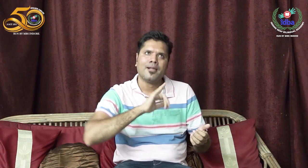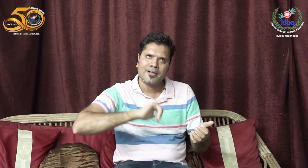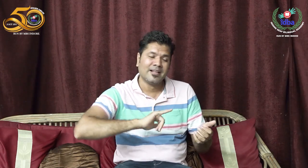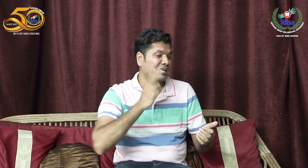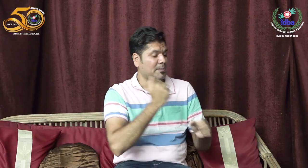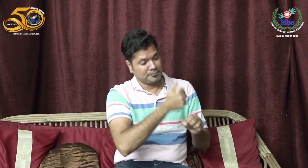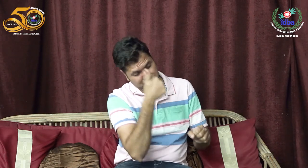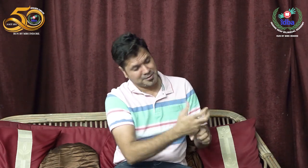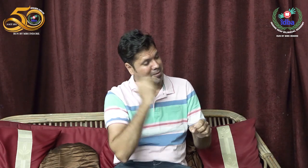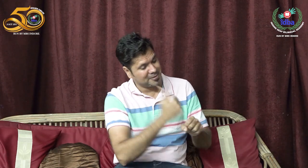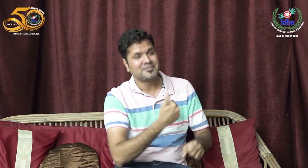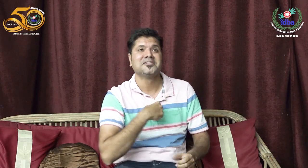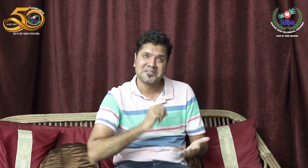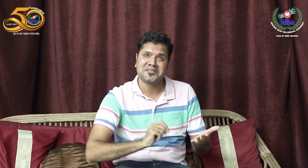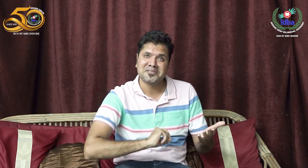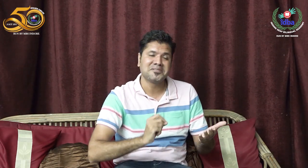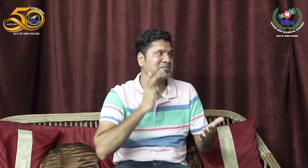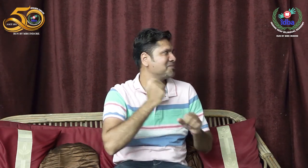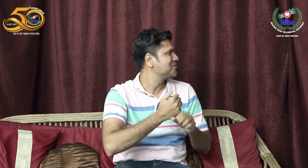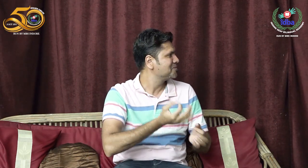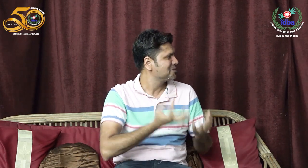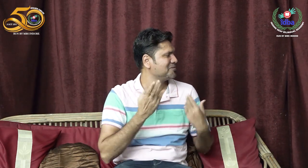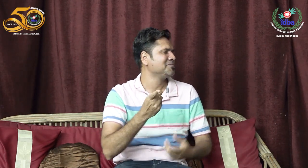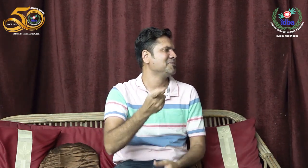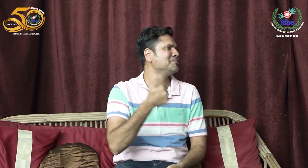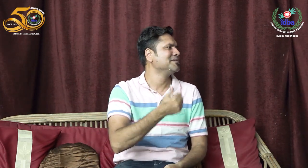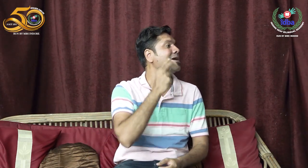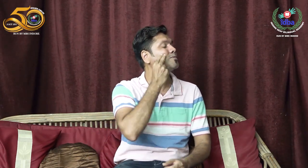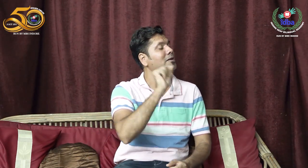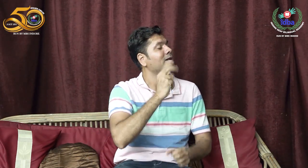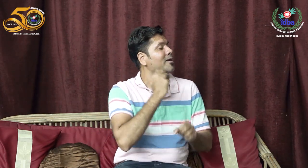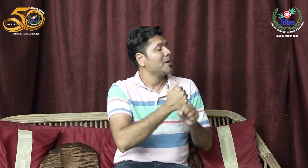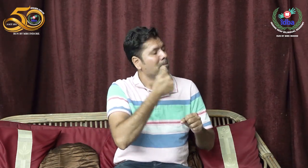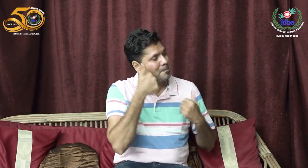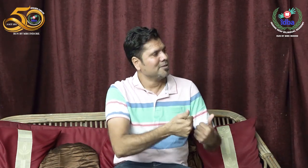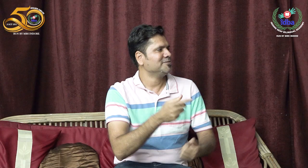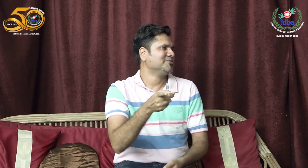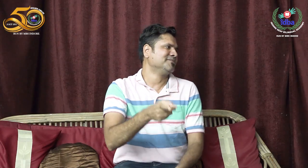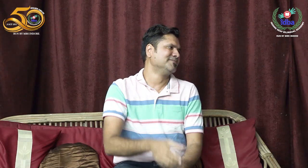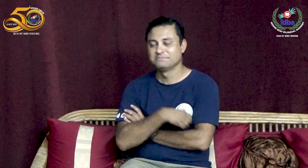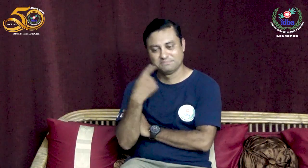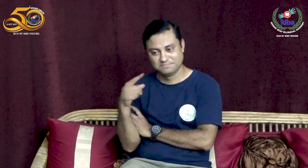मेरे उनके बहुत अच्छे थे, तो वो चीज़ मुझे बहुत इंटरेस्ट आती थी करने में। उन्होंने मेरी बहुत हेल्प करी उषा मैम ने इस चीज़ में, वो सबसे बेस्ट